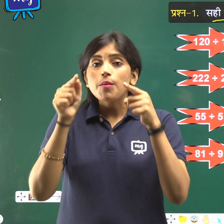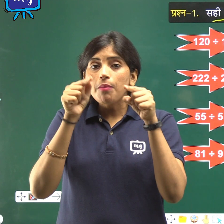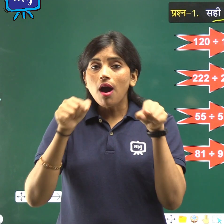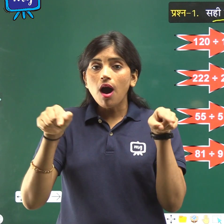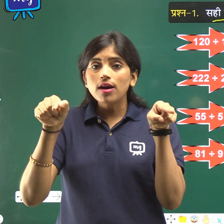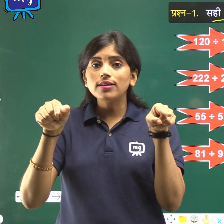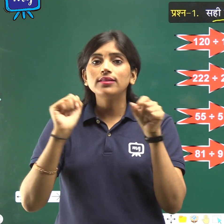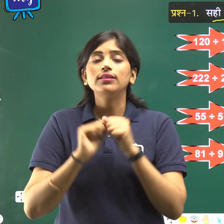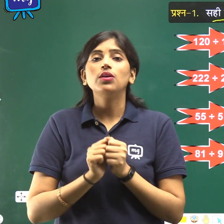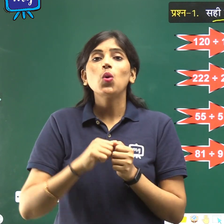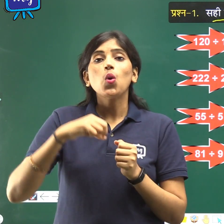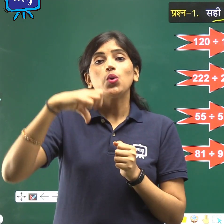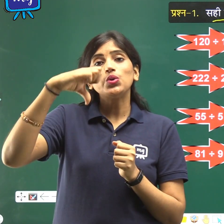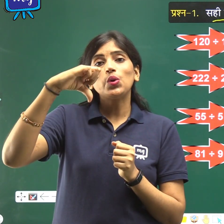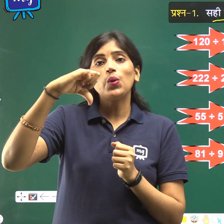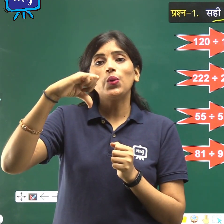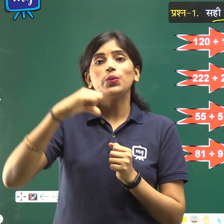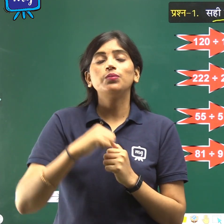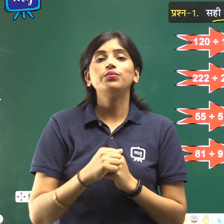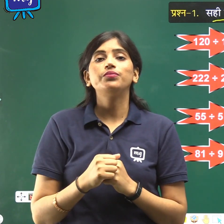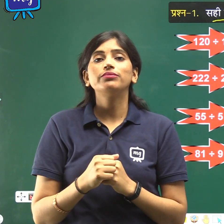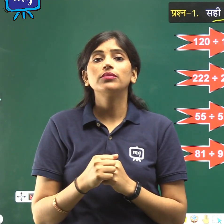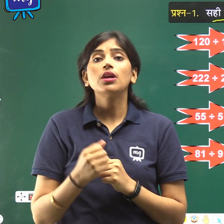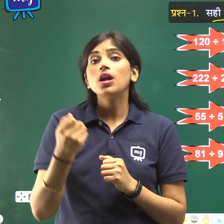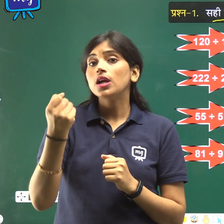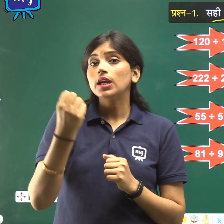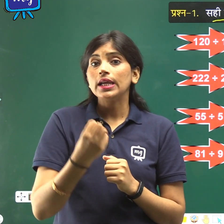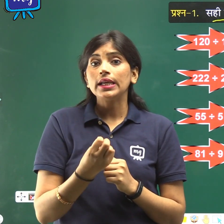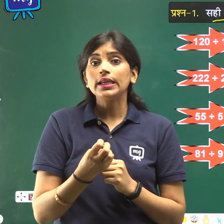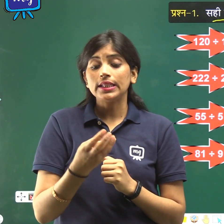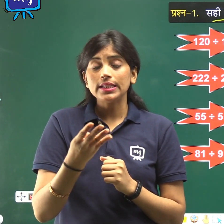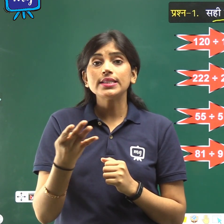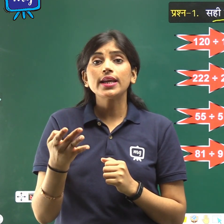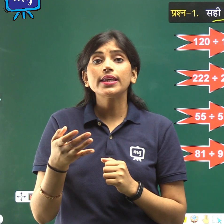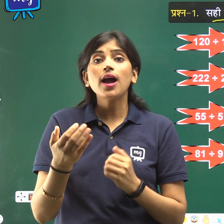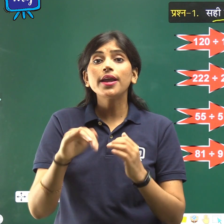भाग 9। कितनी संख्या आएगी बच्चों?